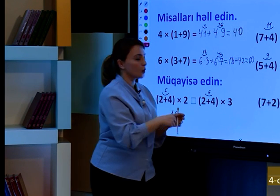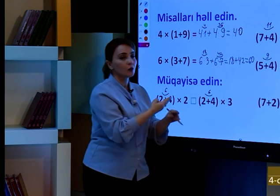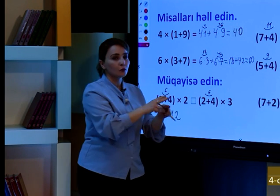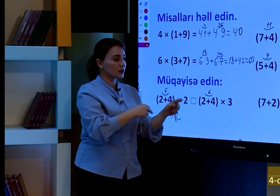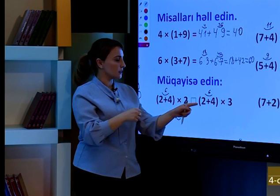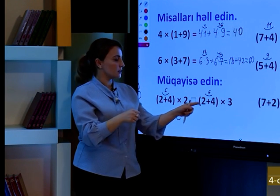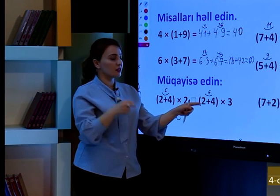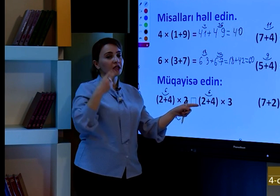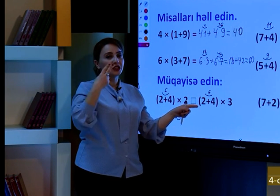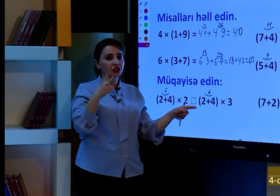burada isə